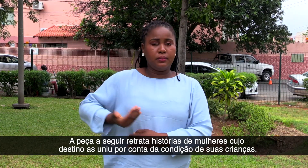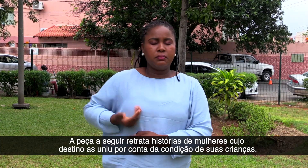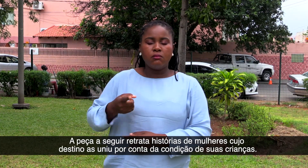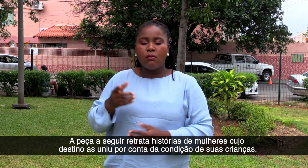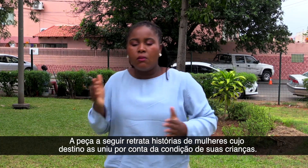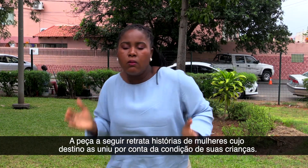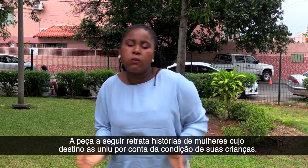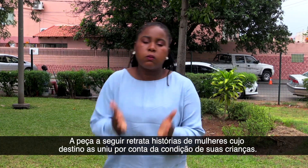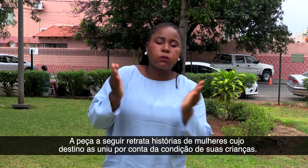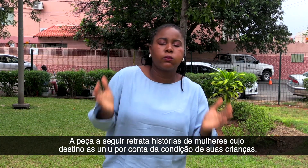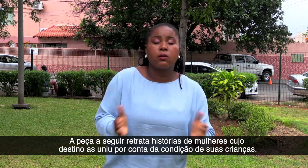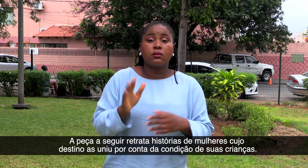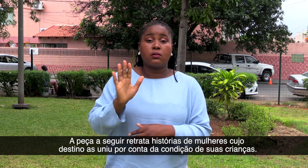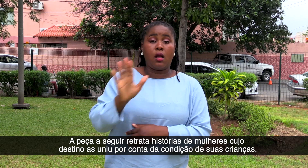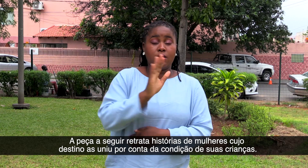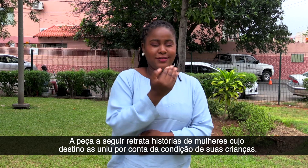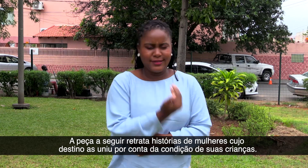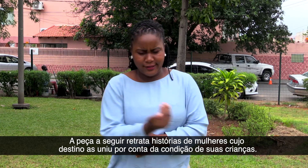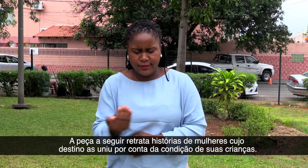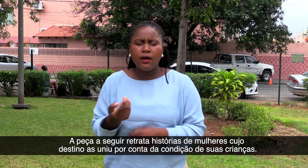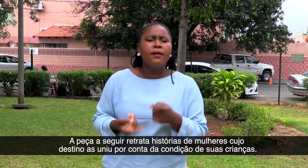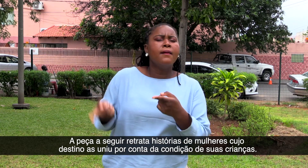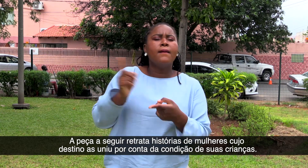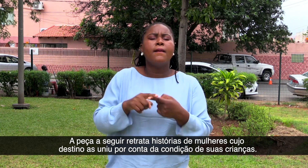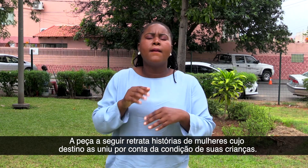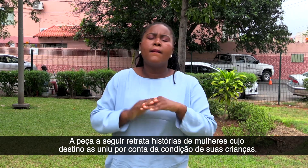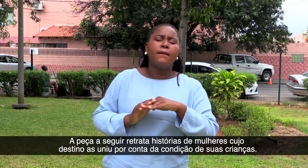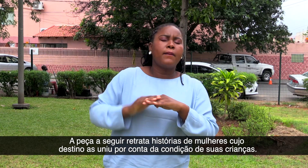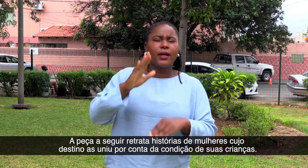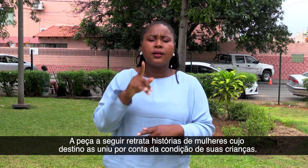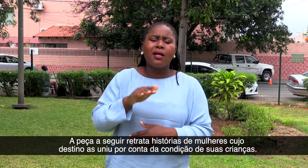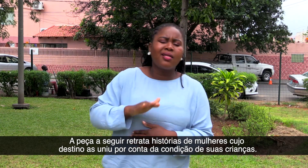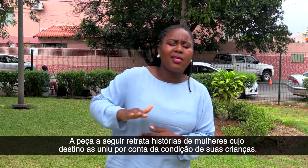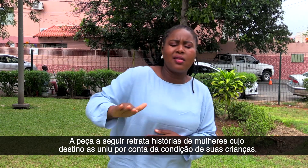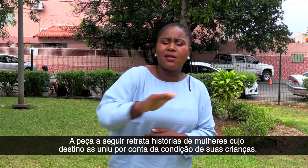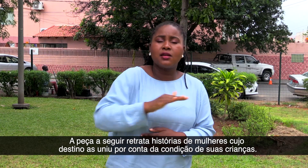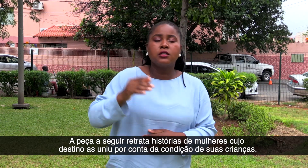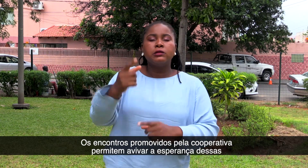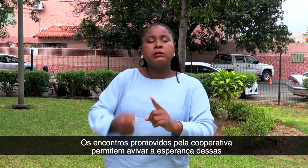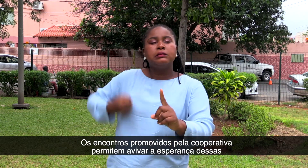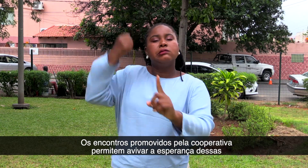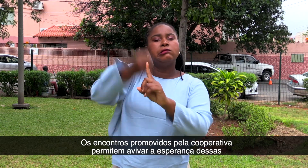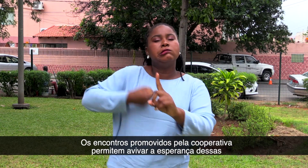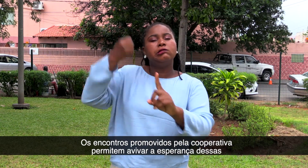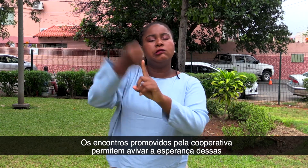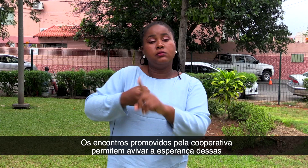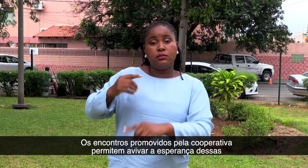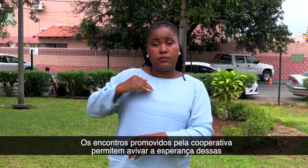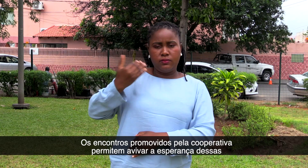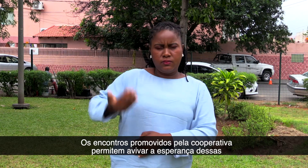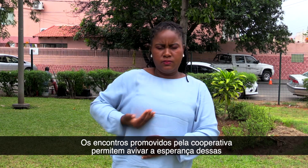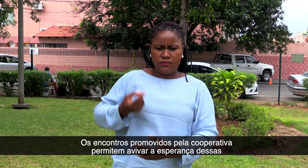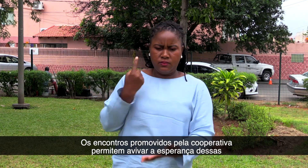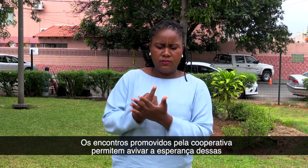seguir retrata a história de mulheres cujo destino as uniu por conta das condições de suas crianças. Os encontros